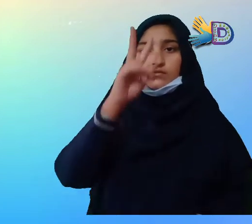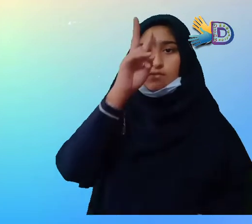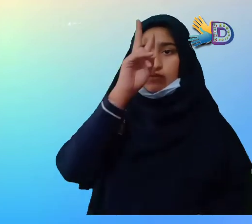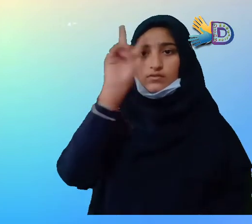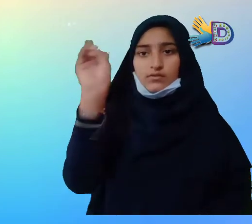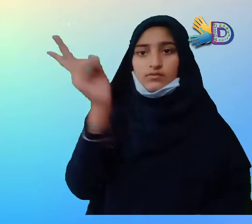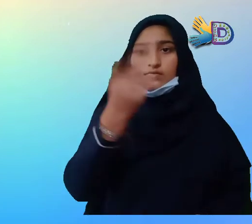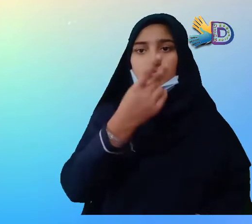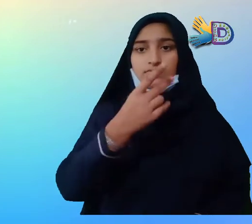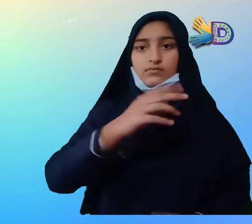अफरा तफरी।